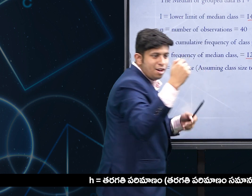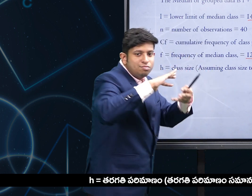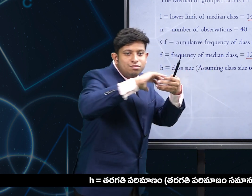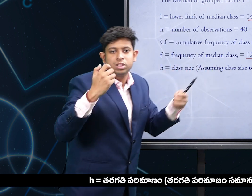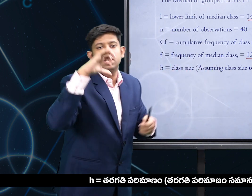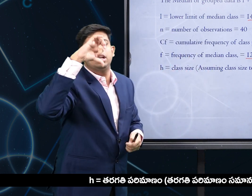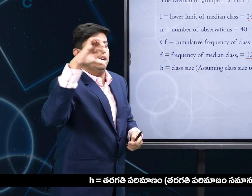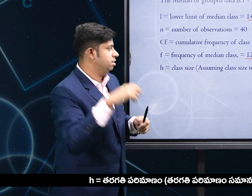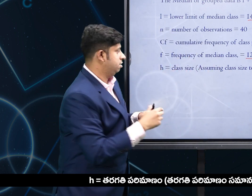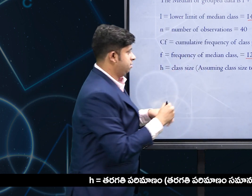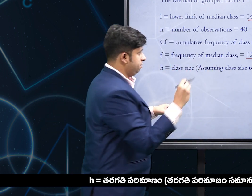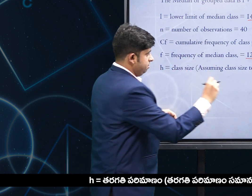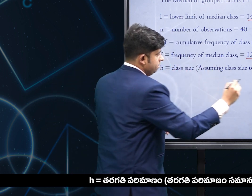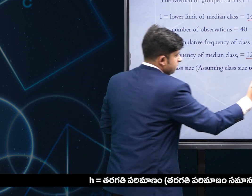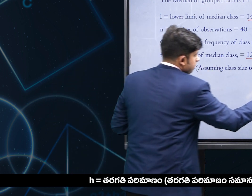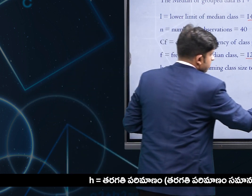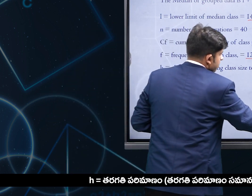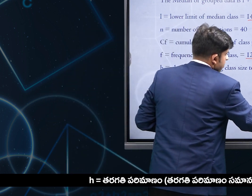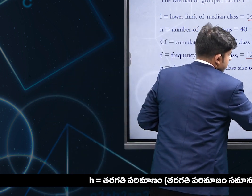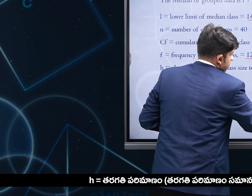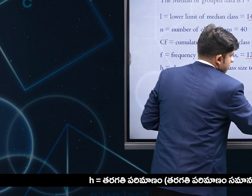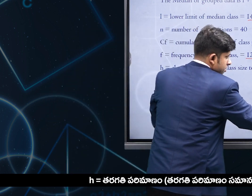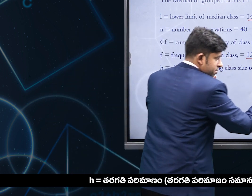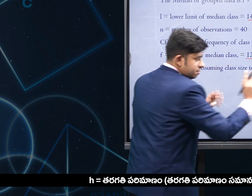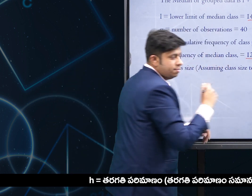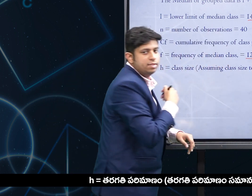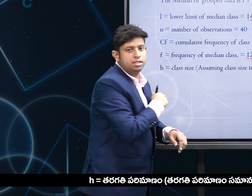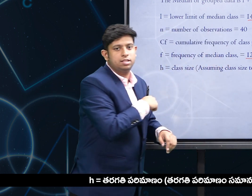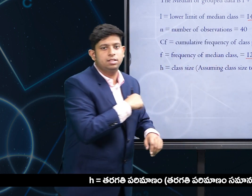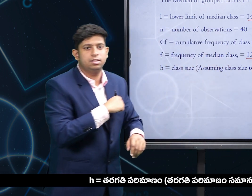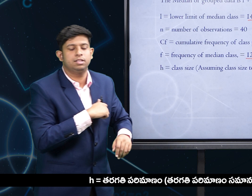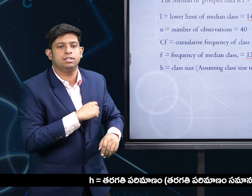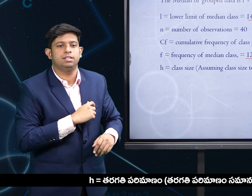పరిమాణం సమానంగా ఉంటుందని భావించడం 9.